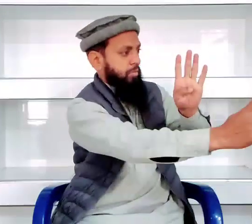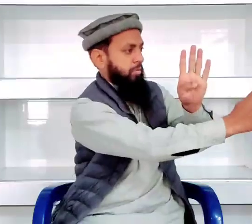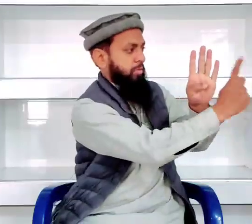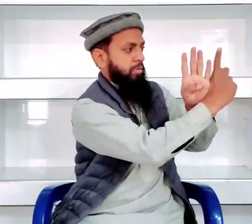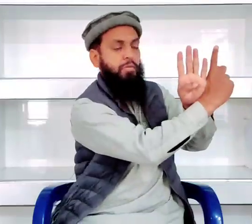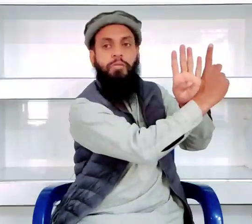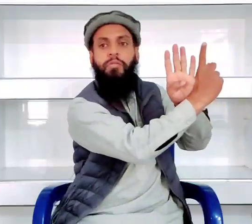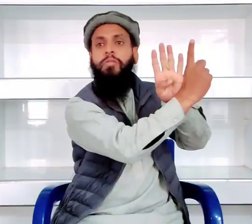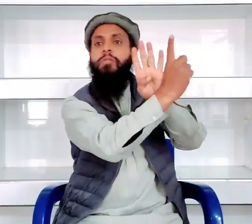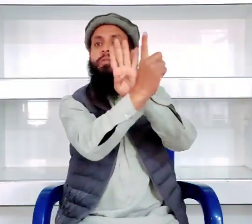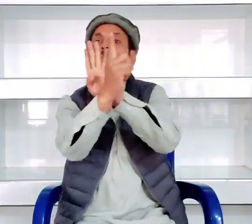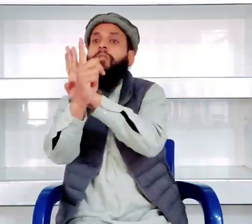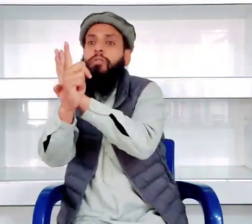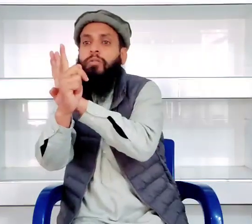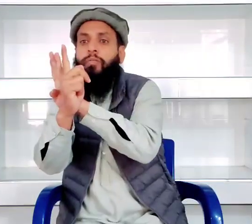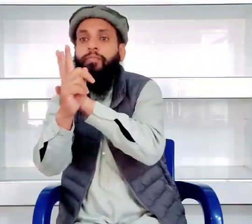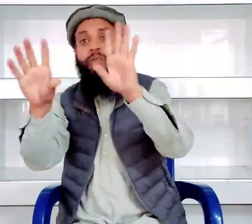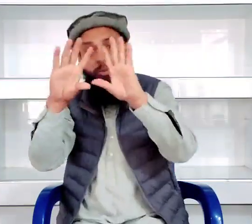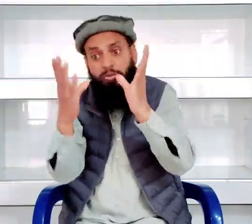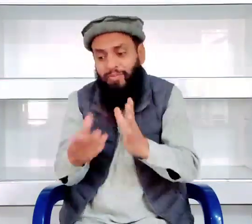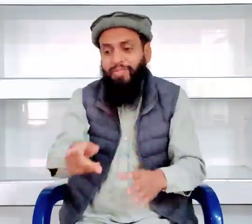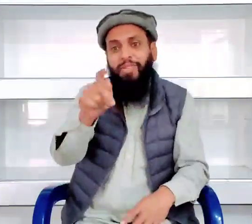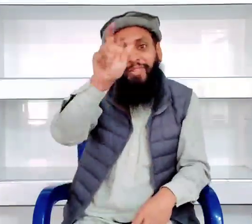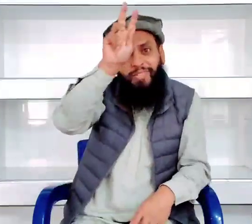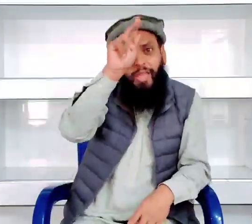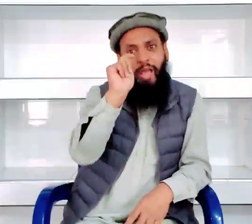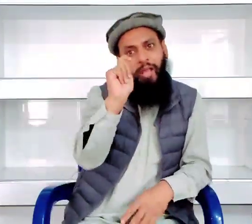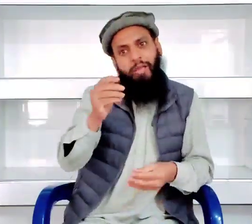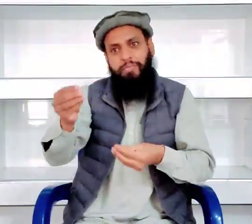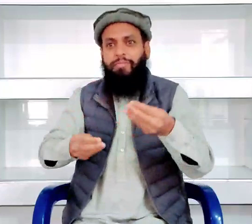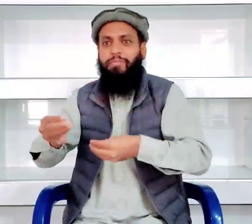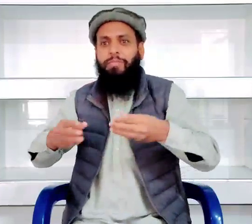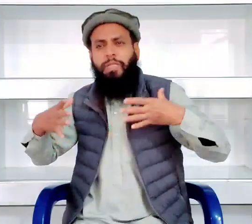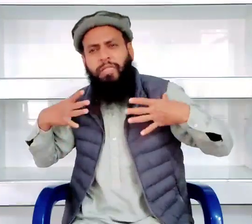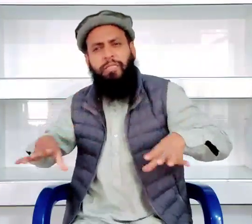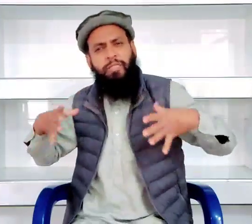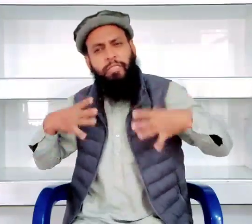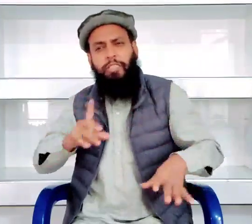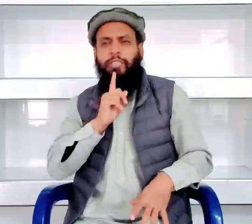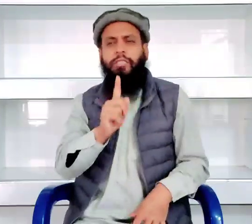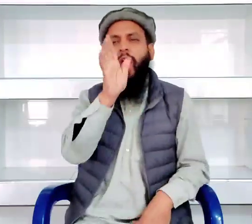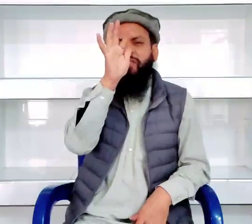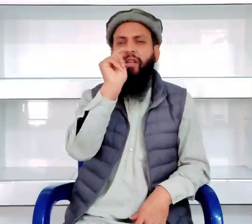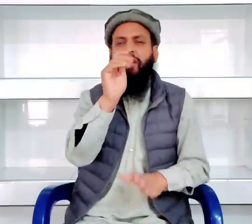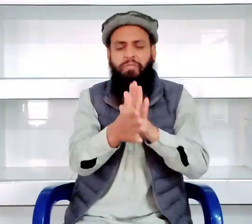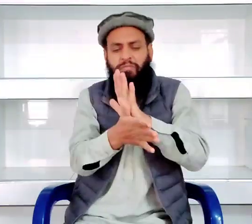اپنے ہاتھ کے نال محنت کرنے والا کمائی کرنے والا تجارت کرنے والا اللہ الرحمن